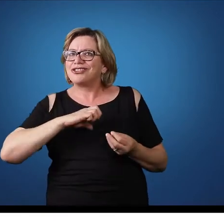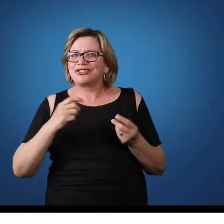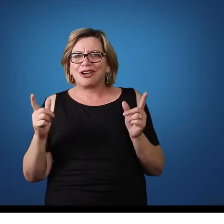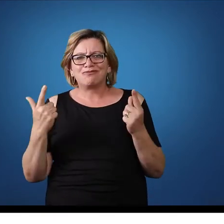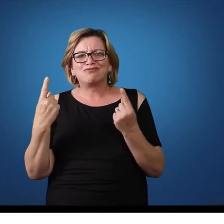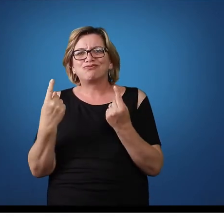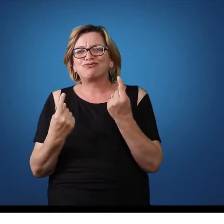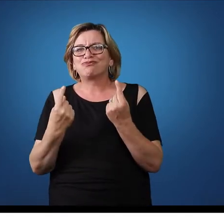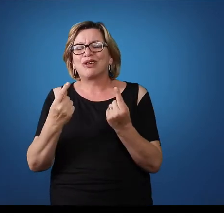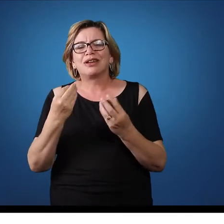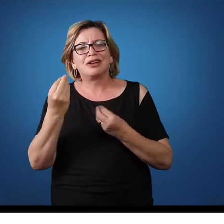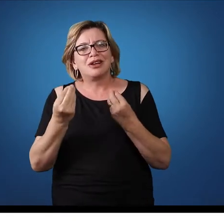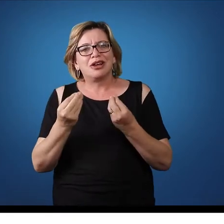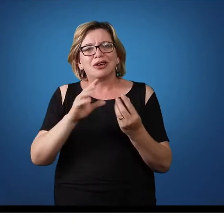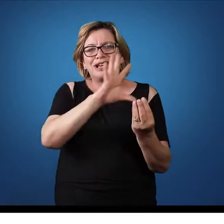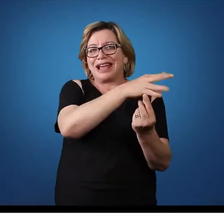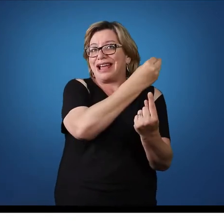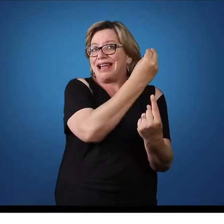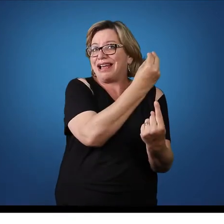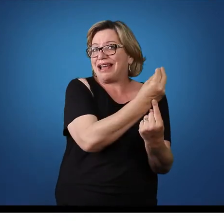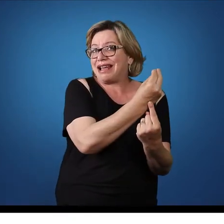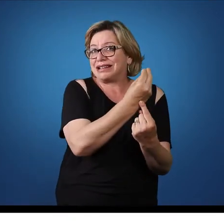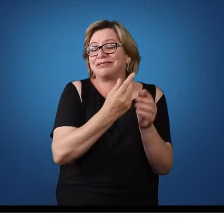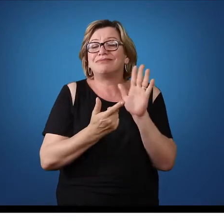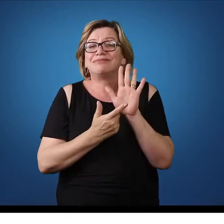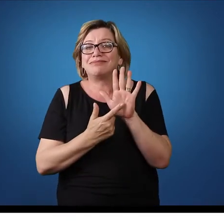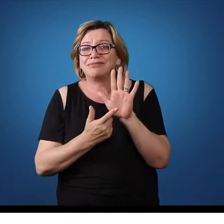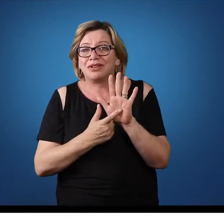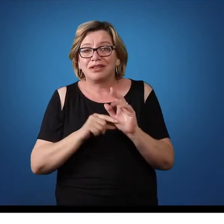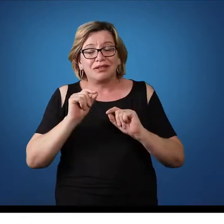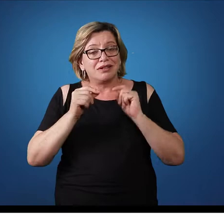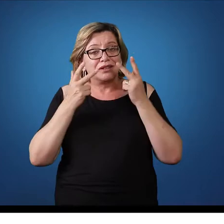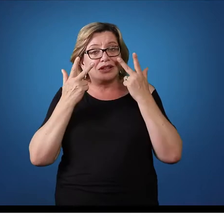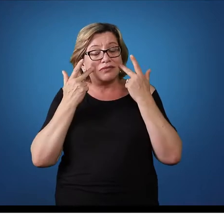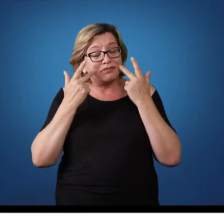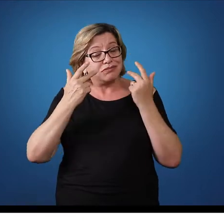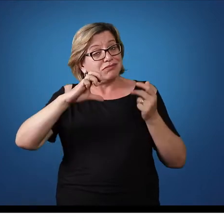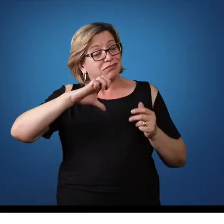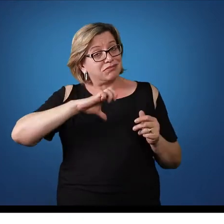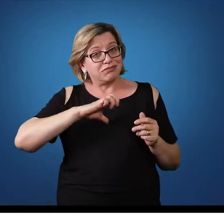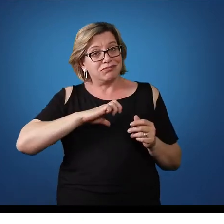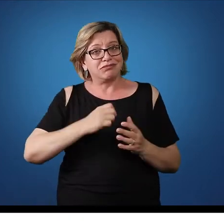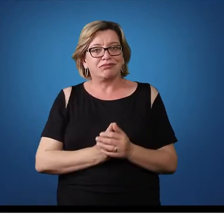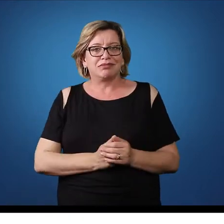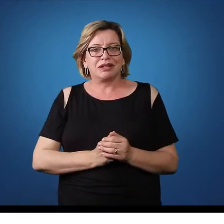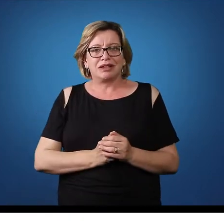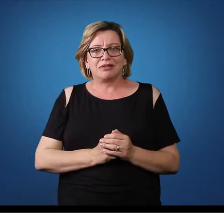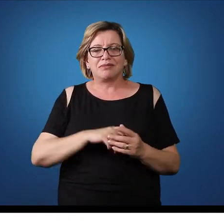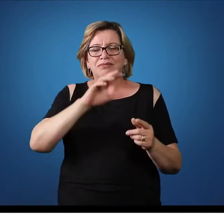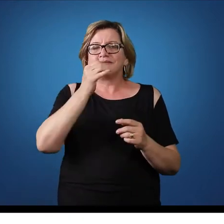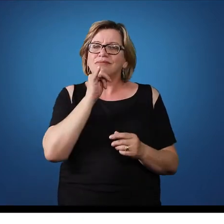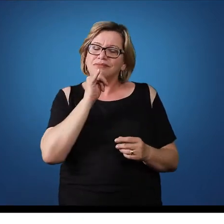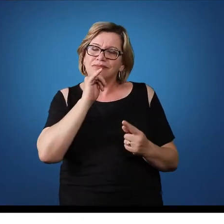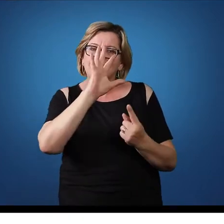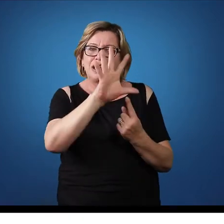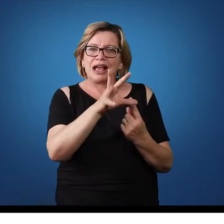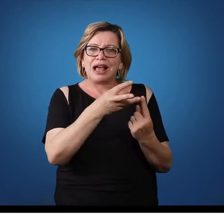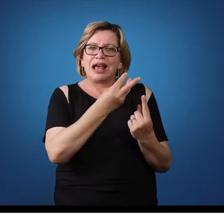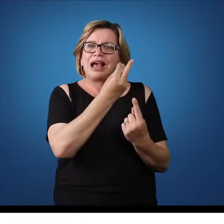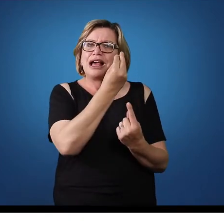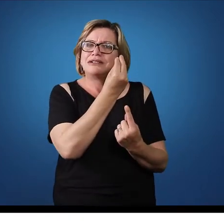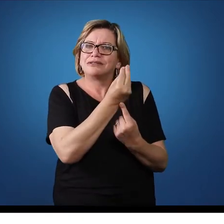Porque a arte é capaz de nos colocar justamente questões de natureza ética. A arte, por exemplo,